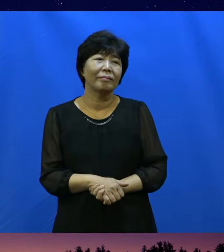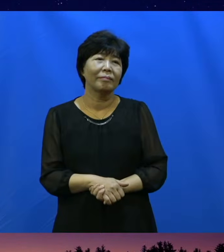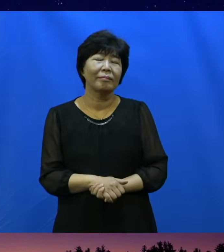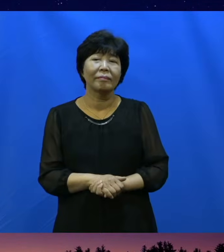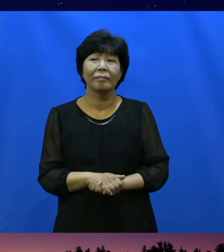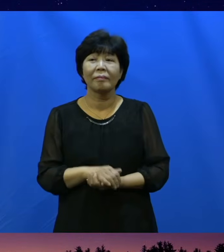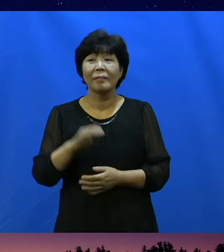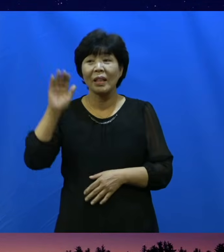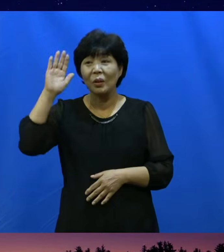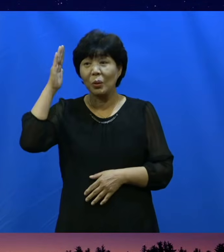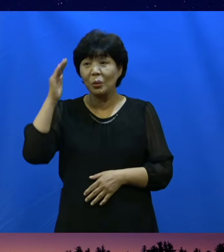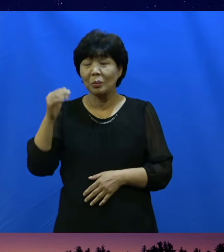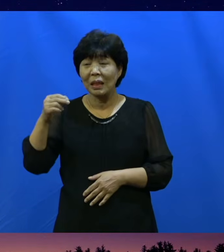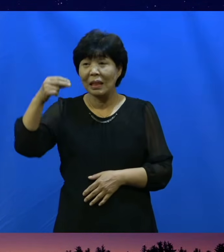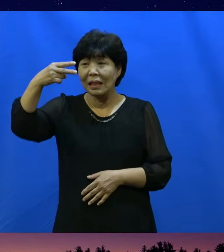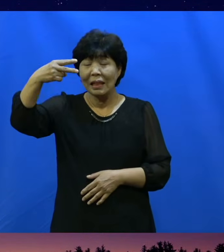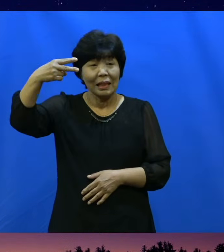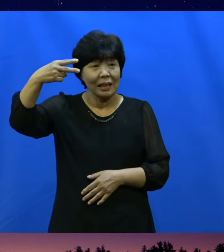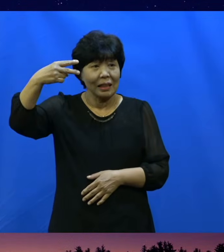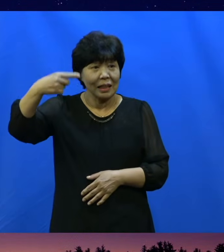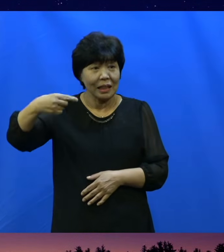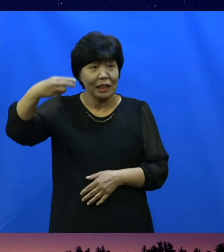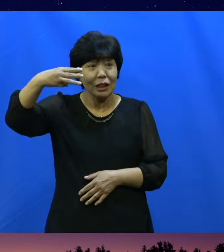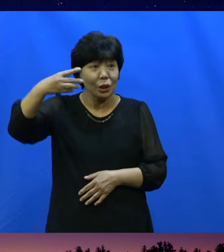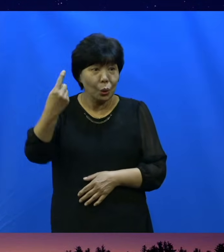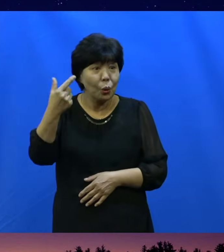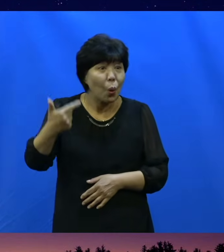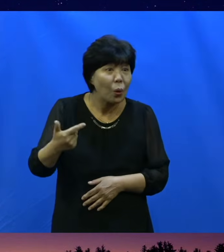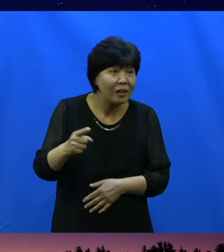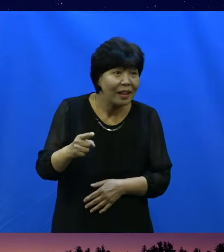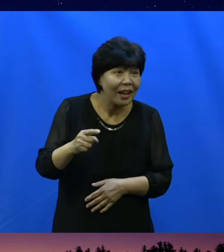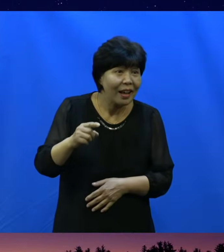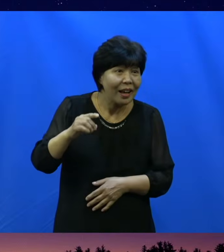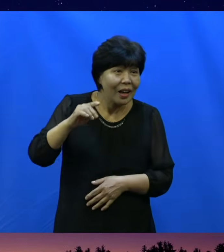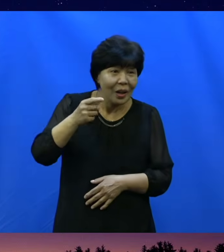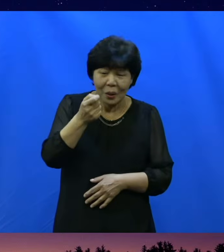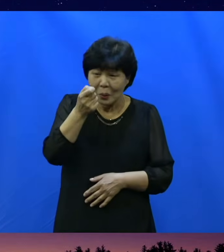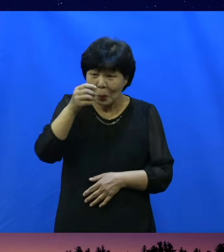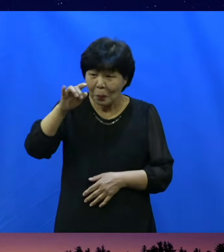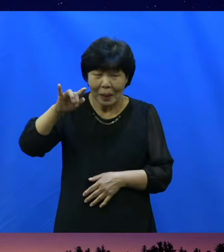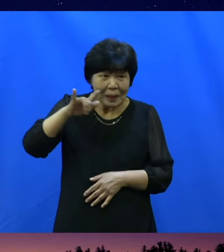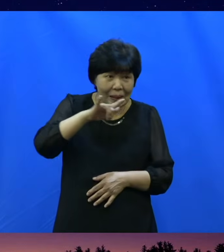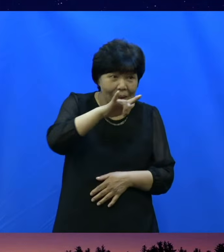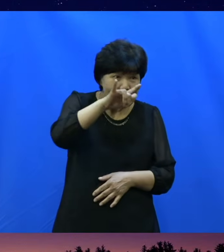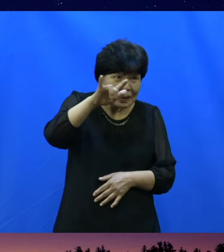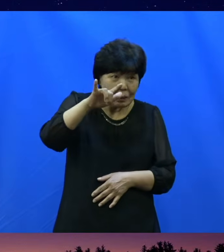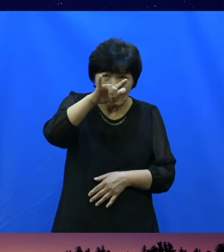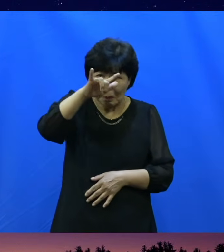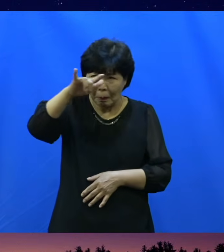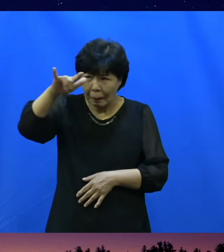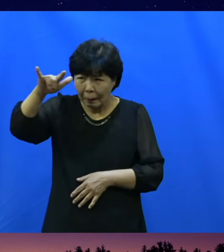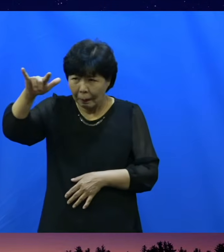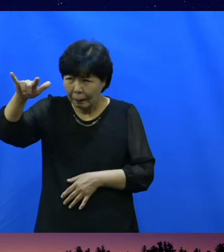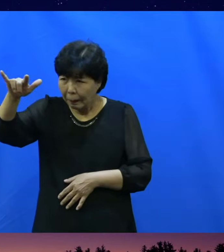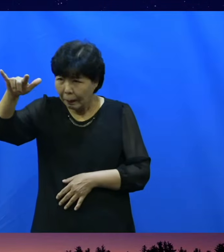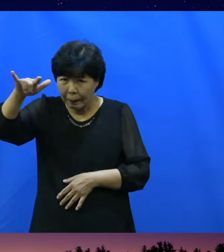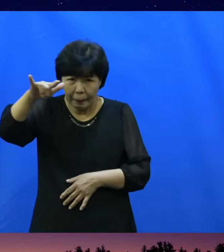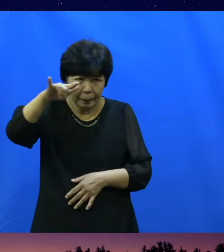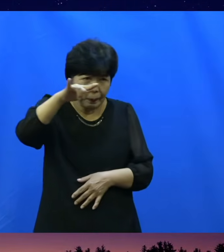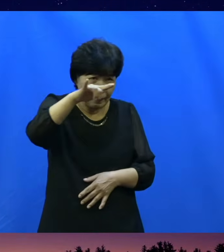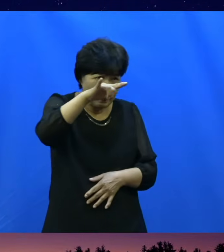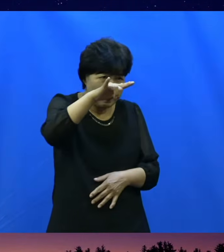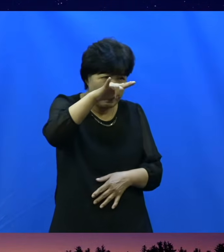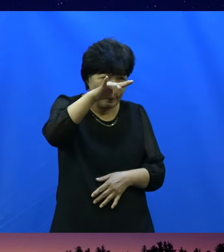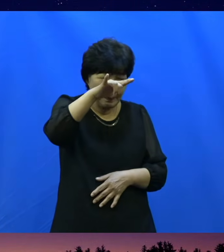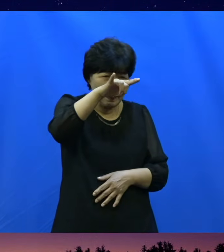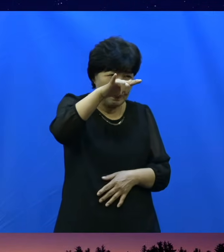요즘 이 드론이 전쟁터에서 많이 쓰여지는데 레이더망에도 걸리지 않고 적진으로 날아가서 정밀 타격을 한다는 거. 이번에 이란이